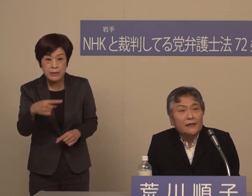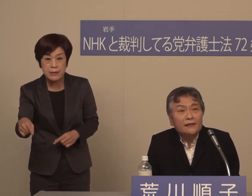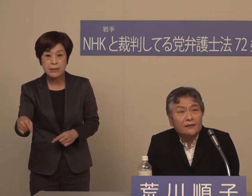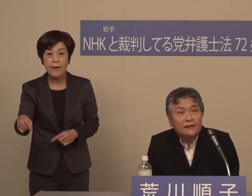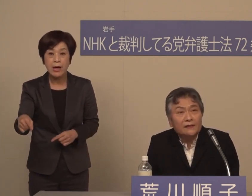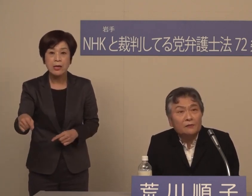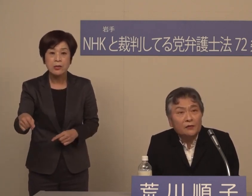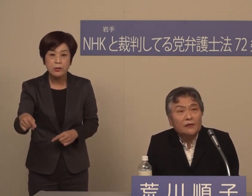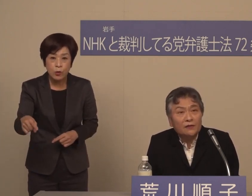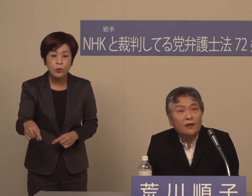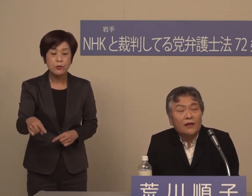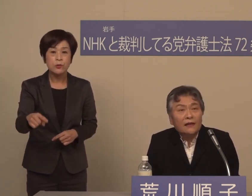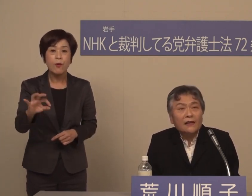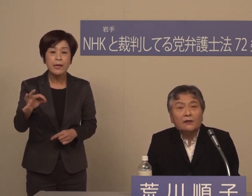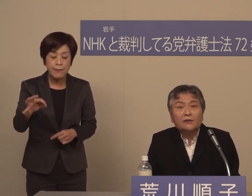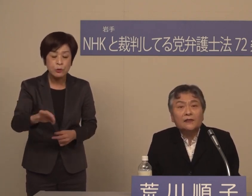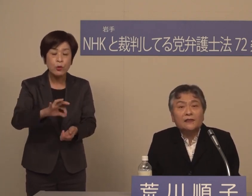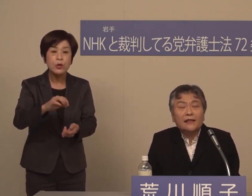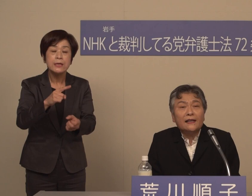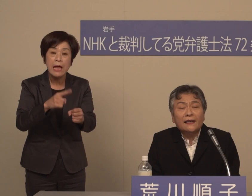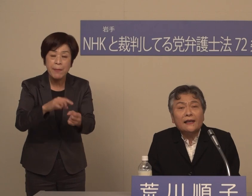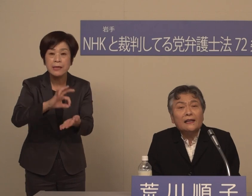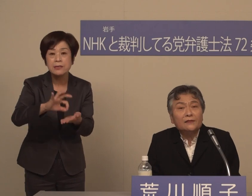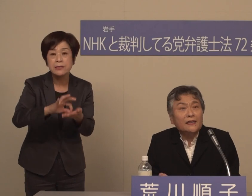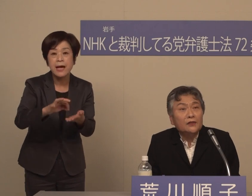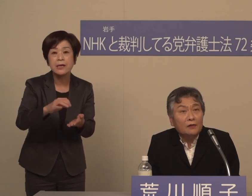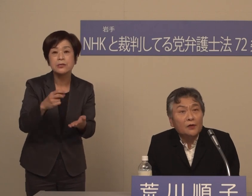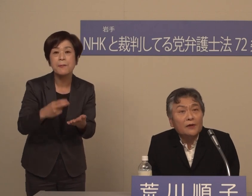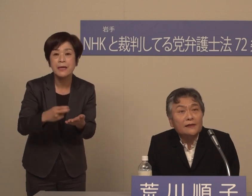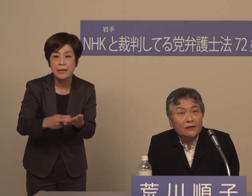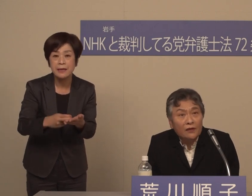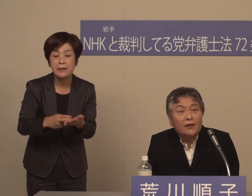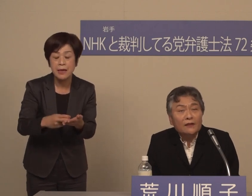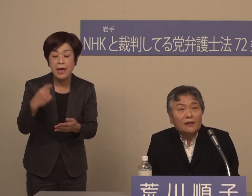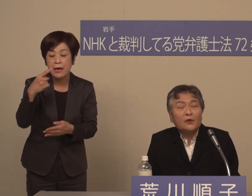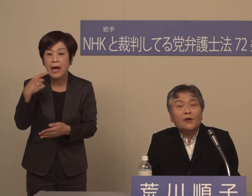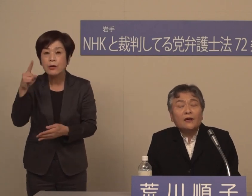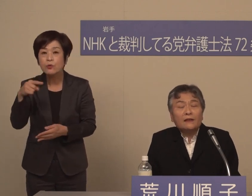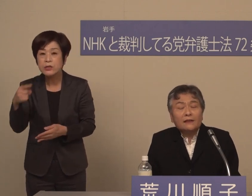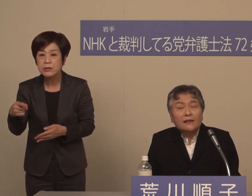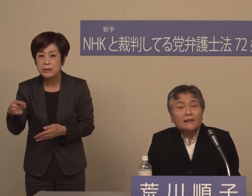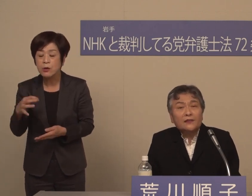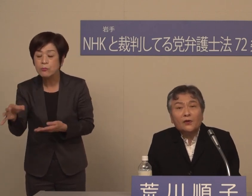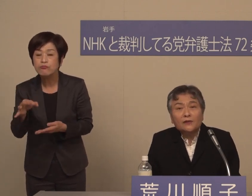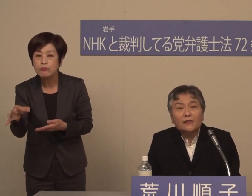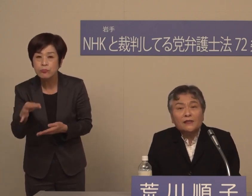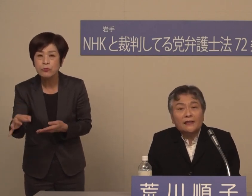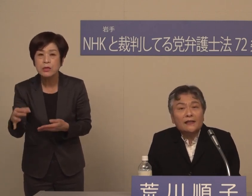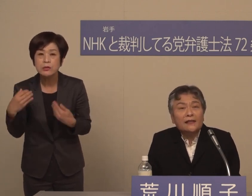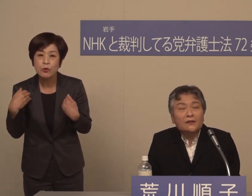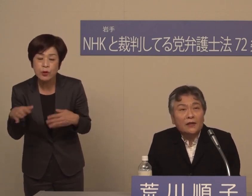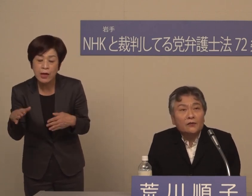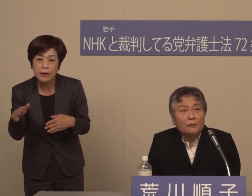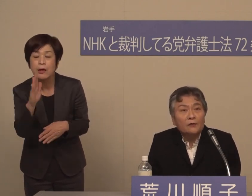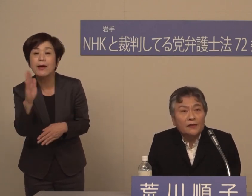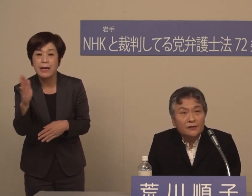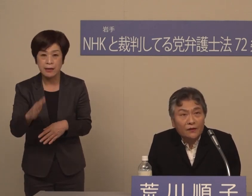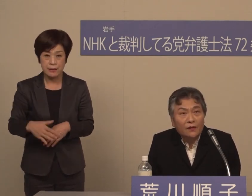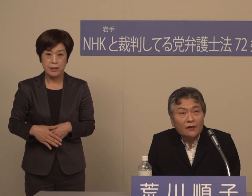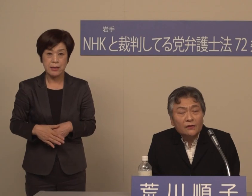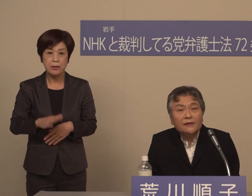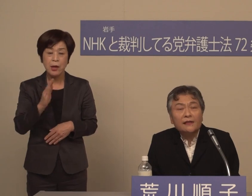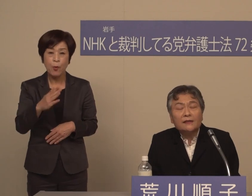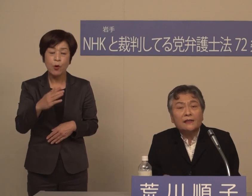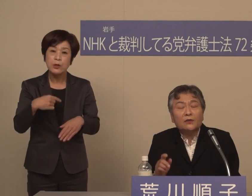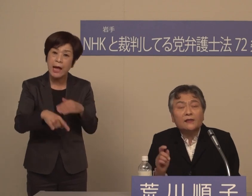に使うべきだと私は思うんですよ外国人にやらなくていいと思いませんよでもなんで日本人にやらないのかと思うんです